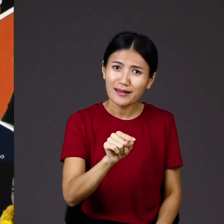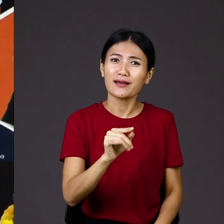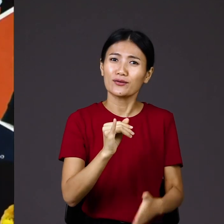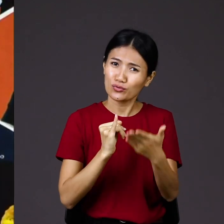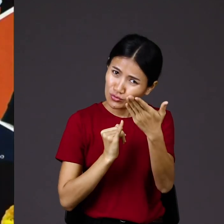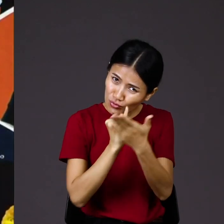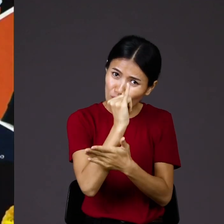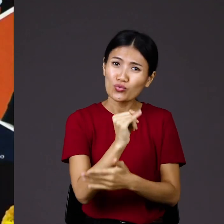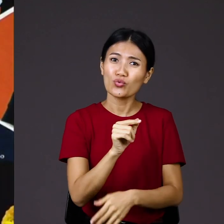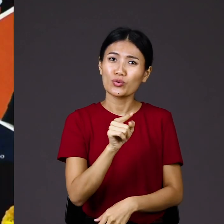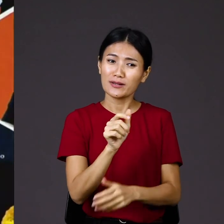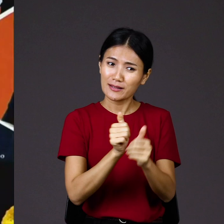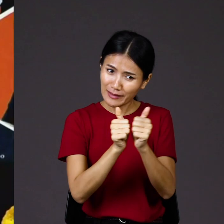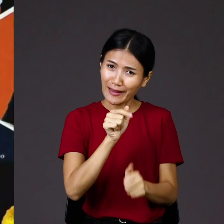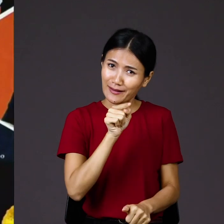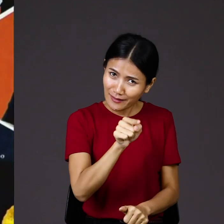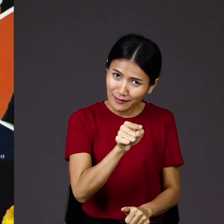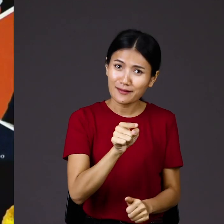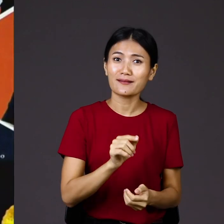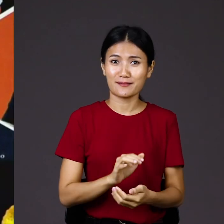ครับ